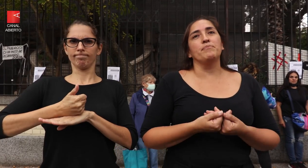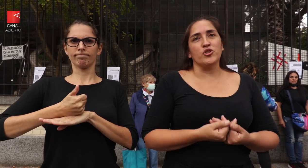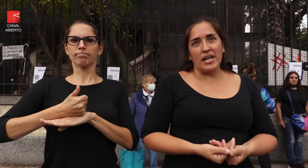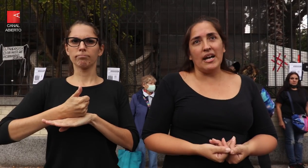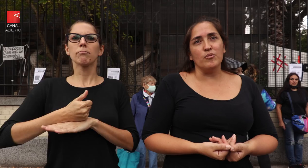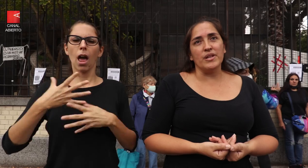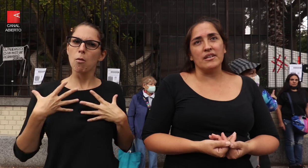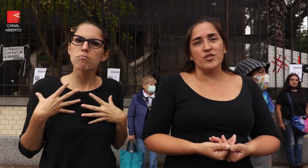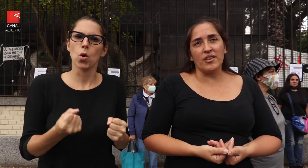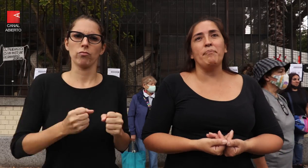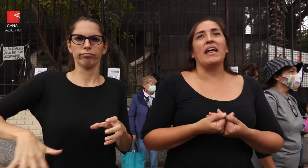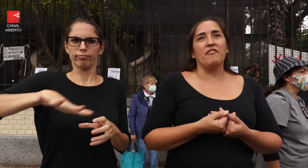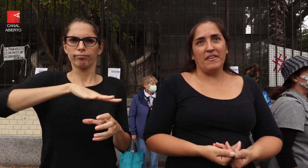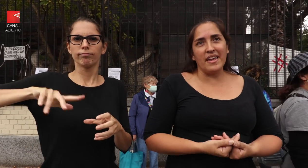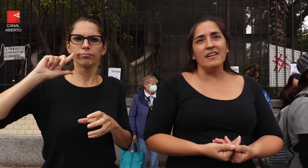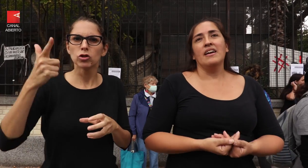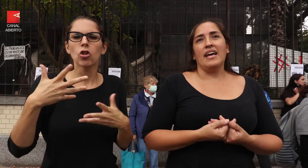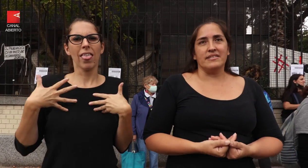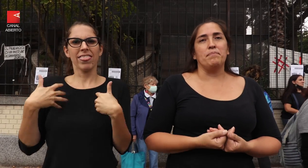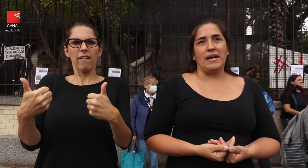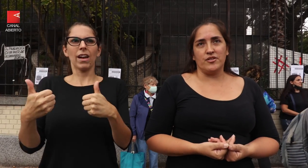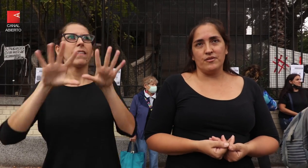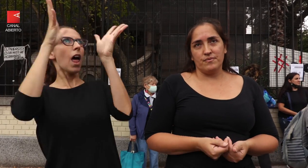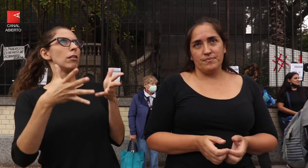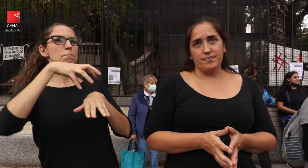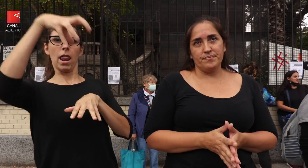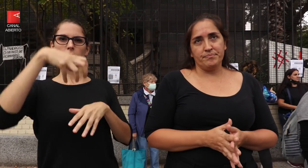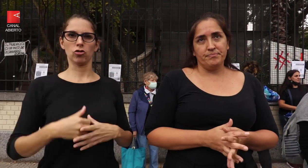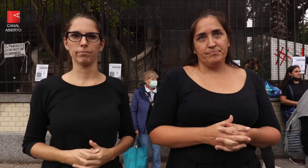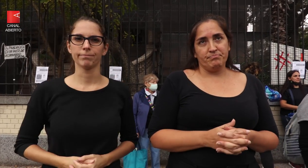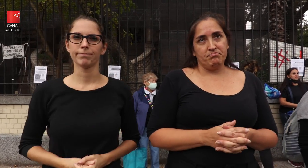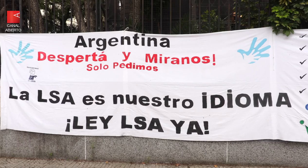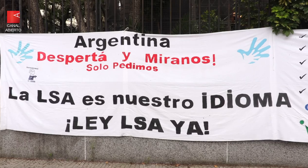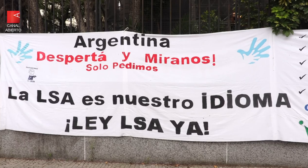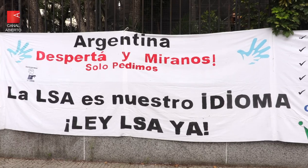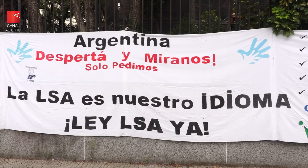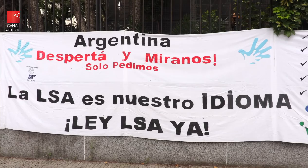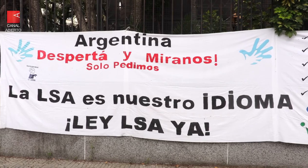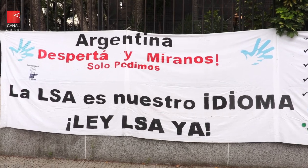presentes para apoyar a la comunidad sorda y para defender este espacio.